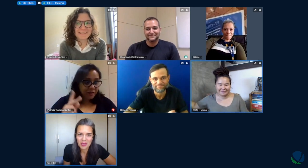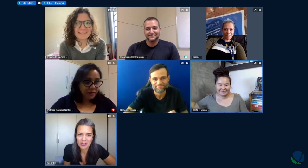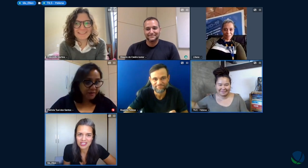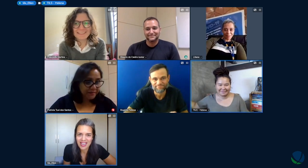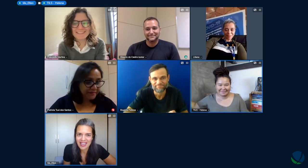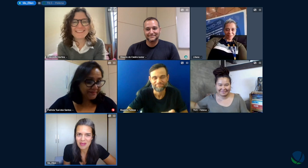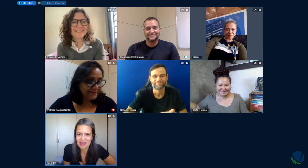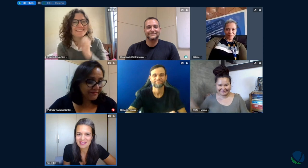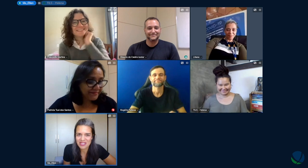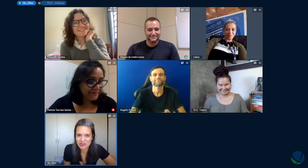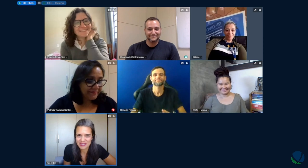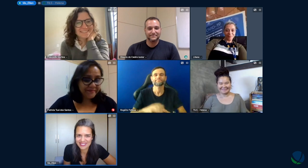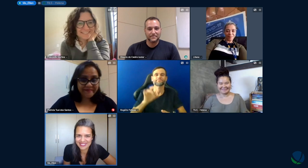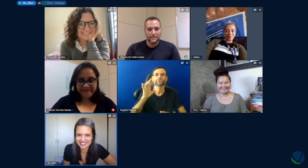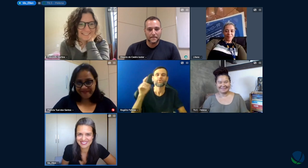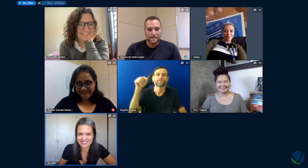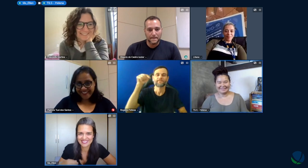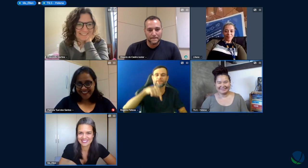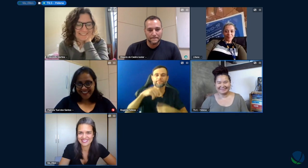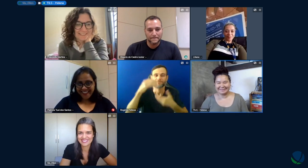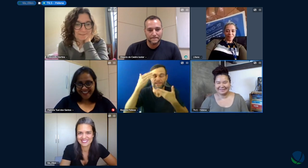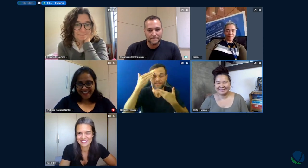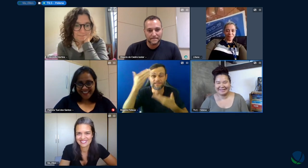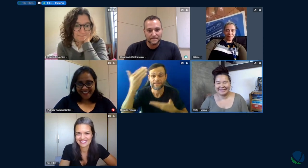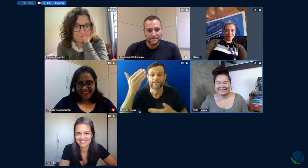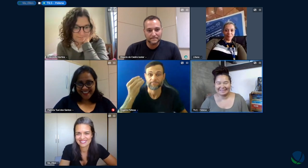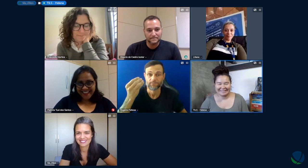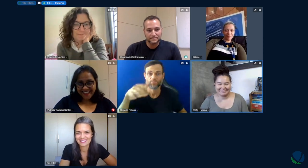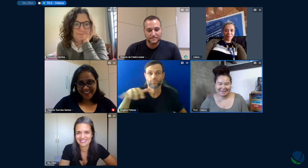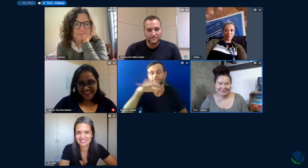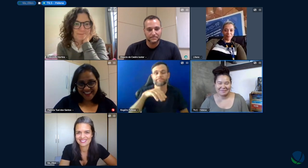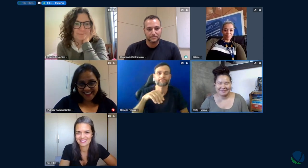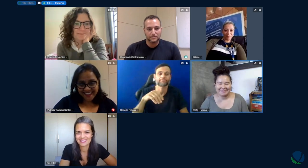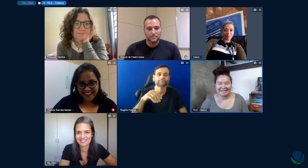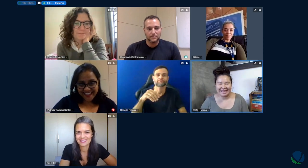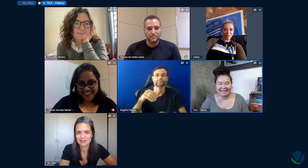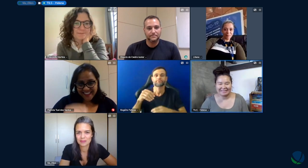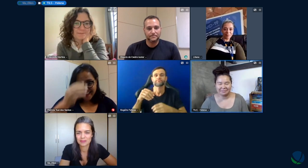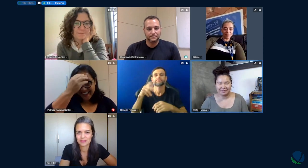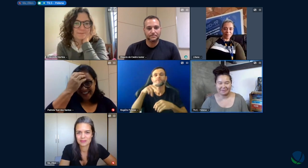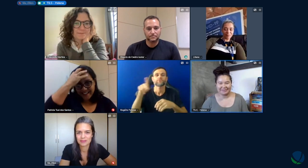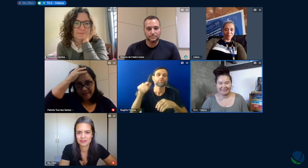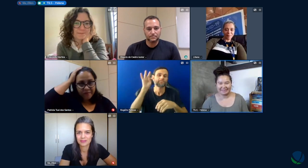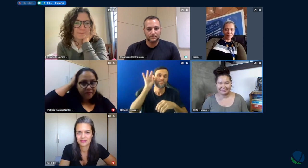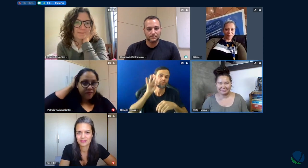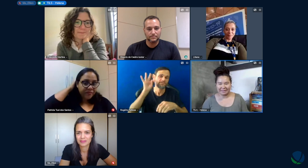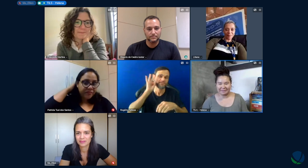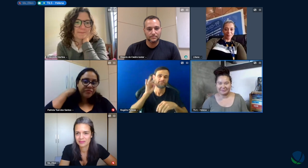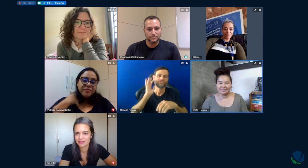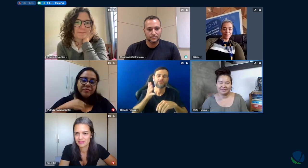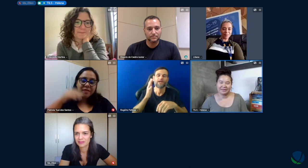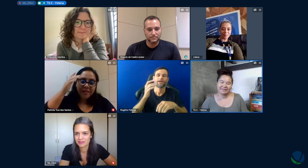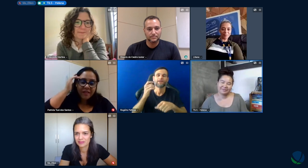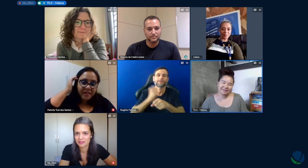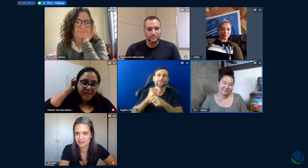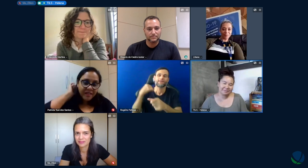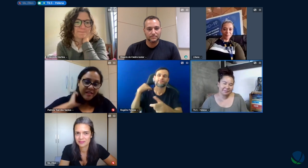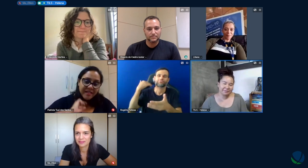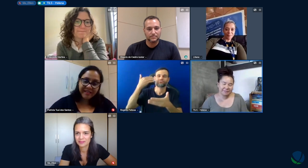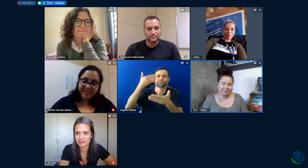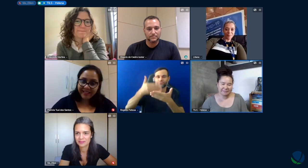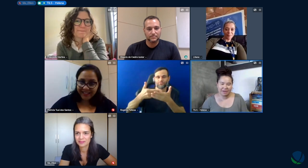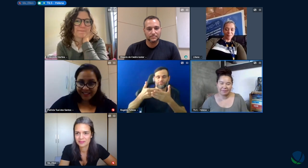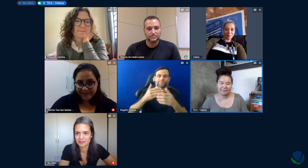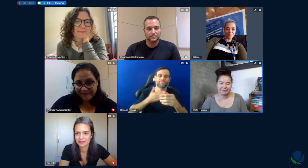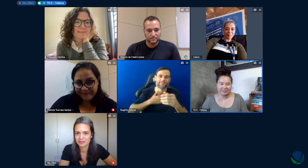Agora, o mestre Rogério, a palavra é sua. Gostaria de agradecer também, cumprimentar esse momento de agradecimento. Um agradecimento